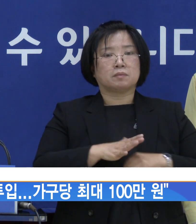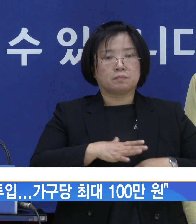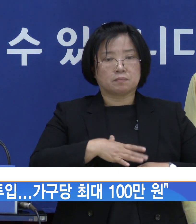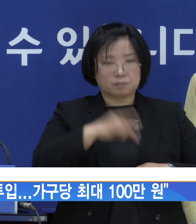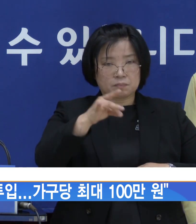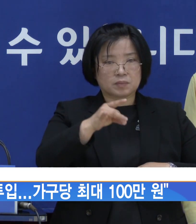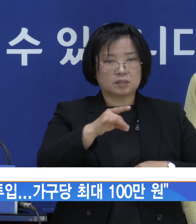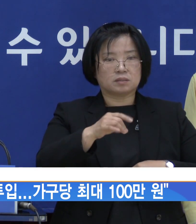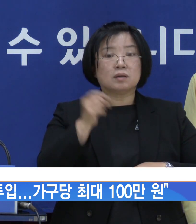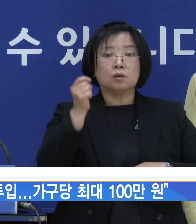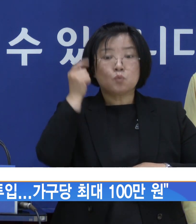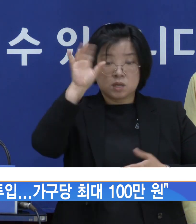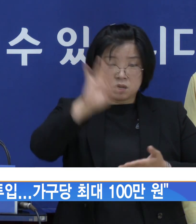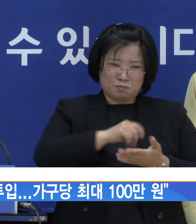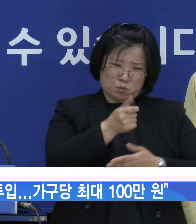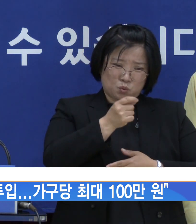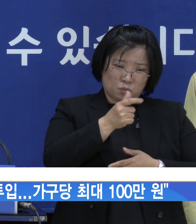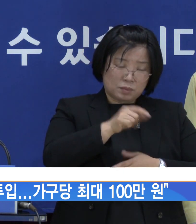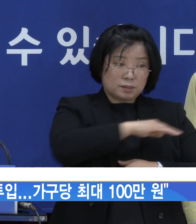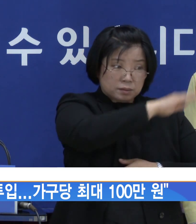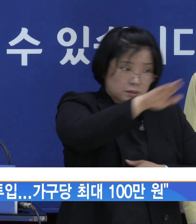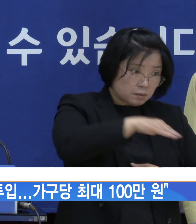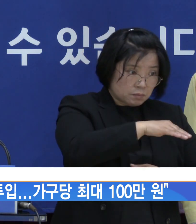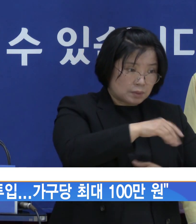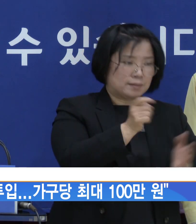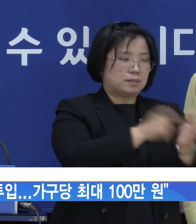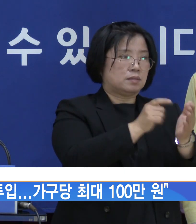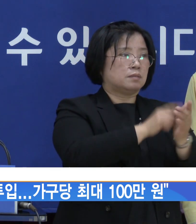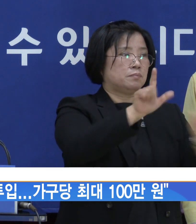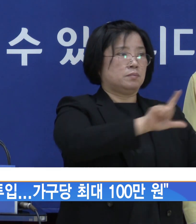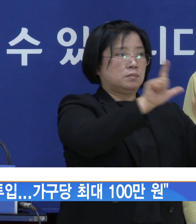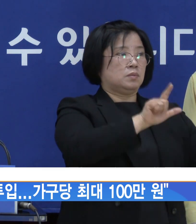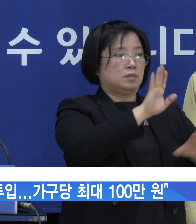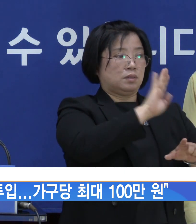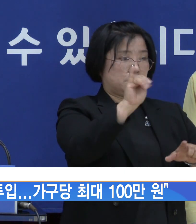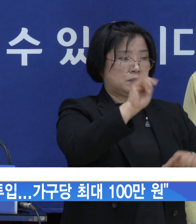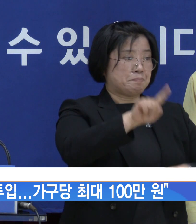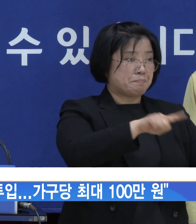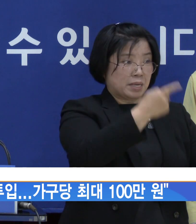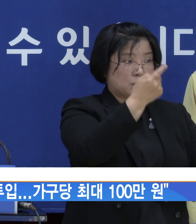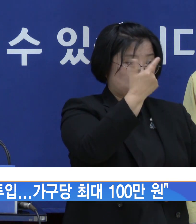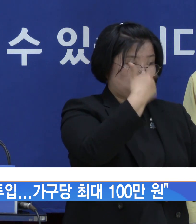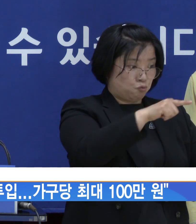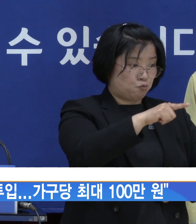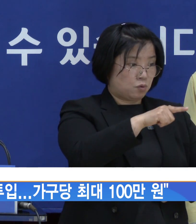취약계층에게 긴급생활비 106억 원을 지급하겠습니다.